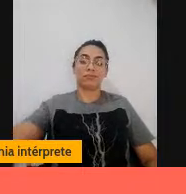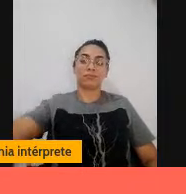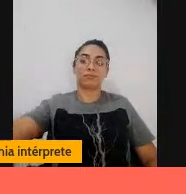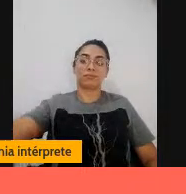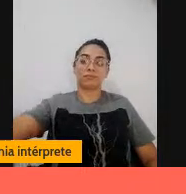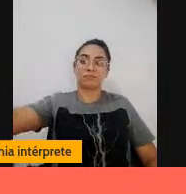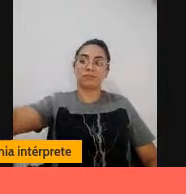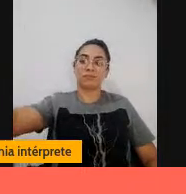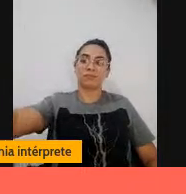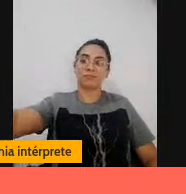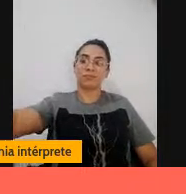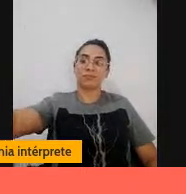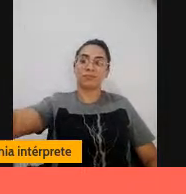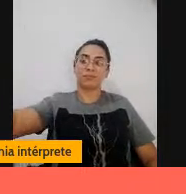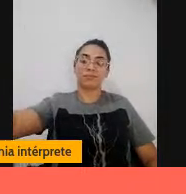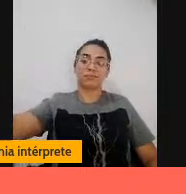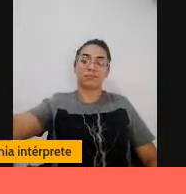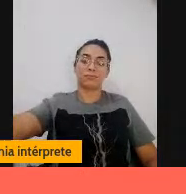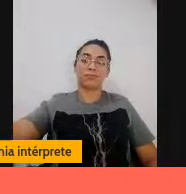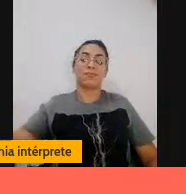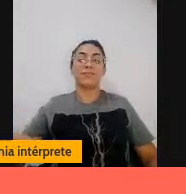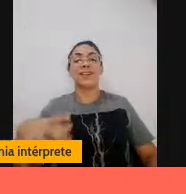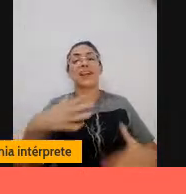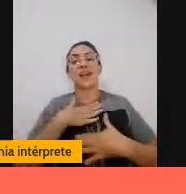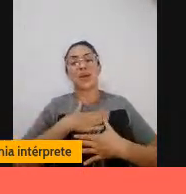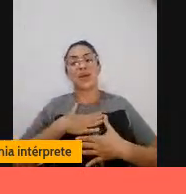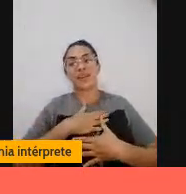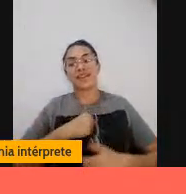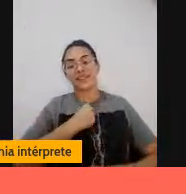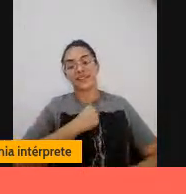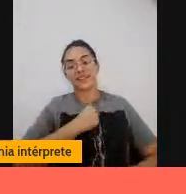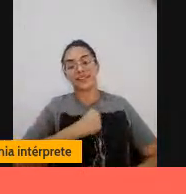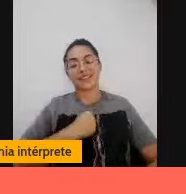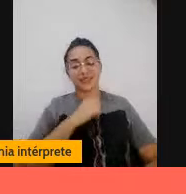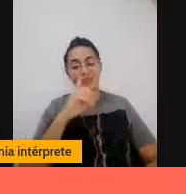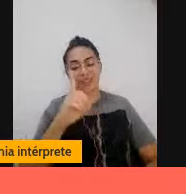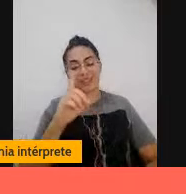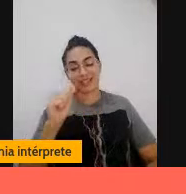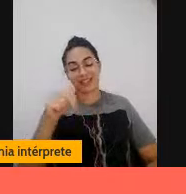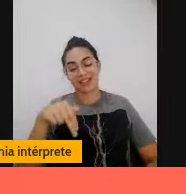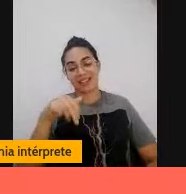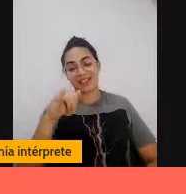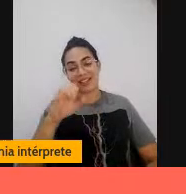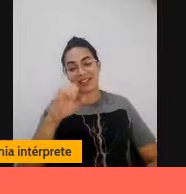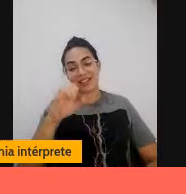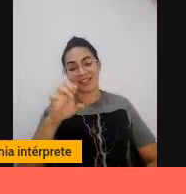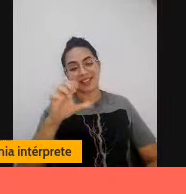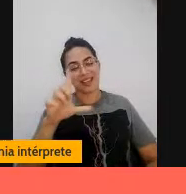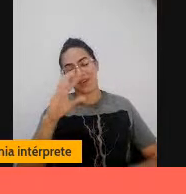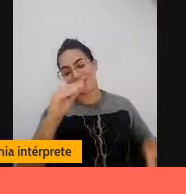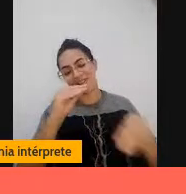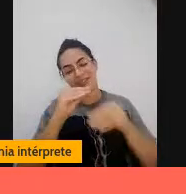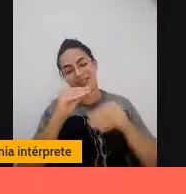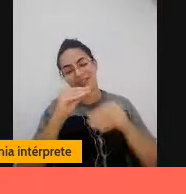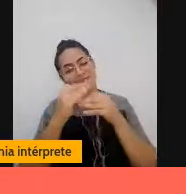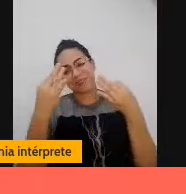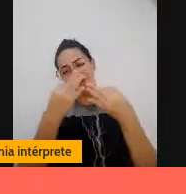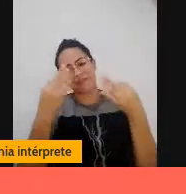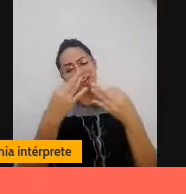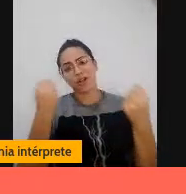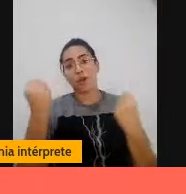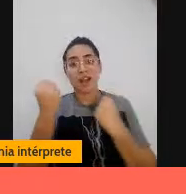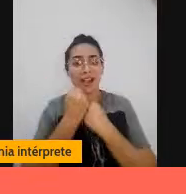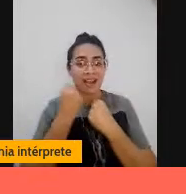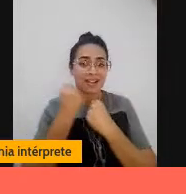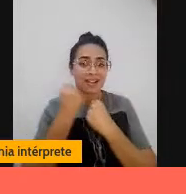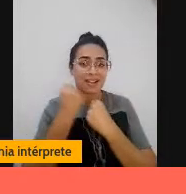Esse é o nosso querido Daniel, dando uma contribuição imensa com essa assessoria de apoio estudantil.